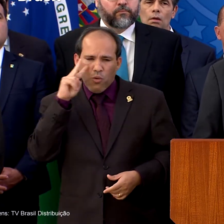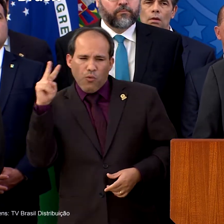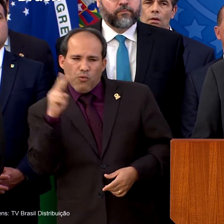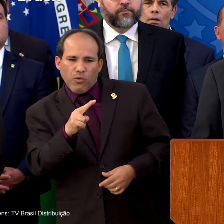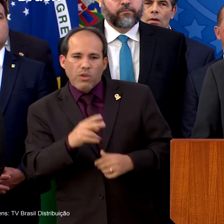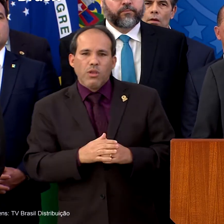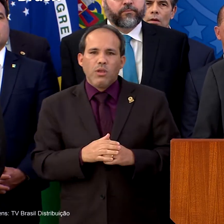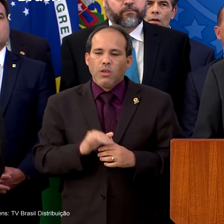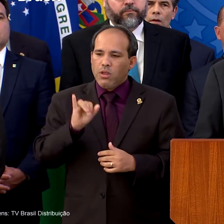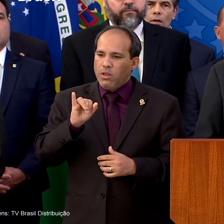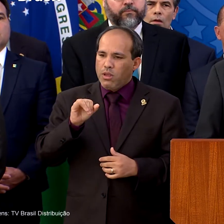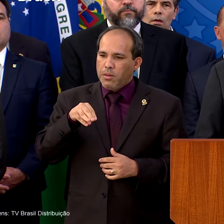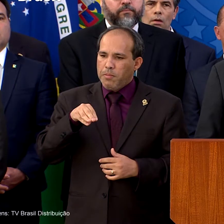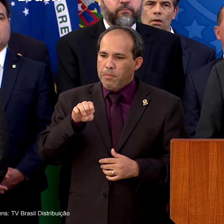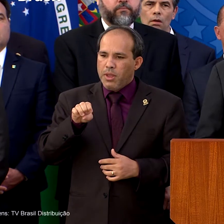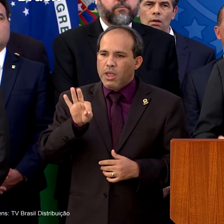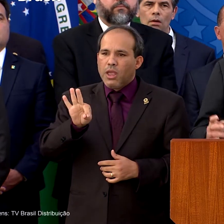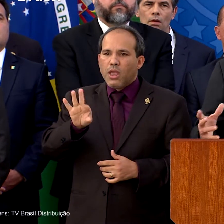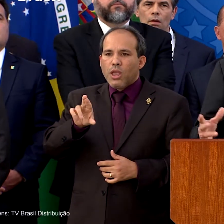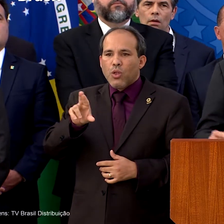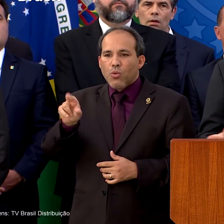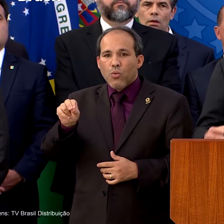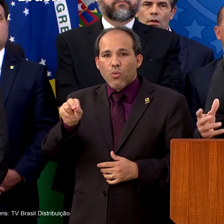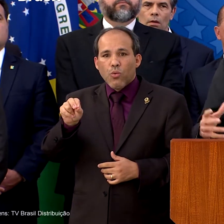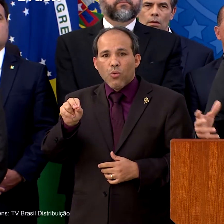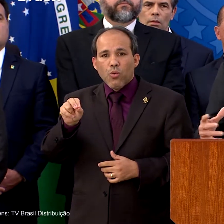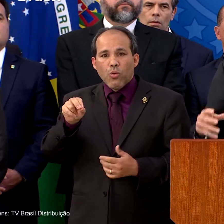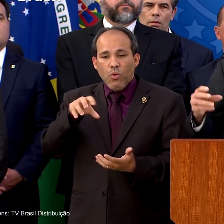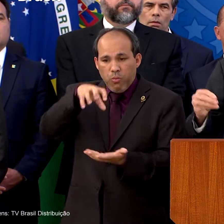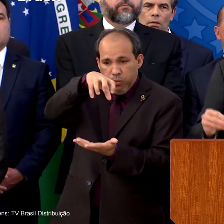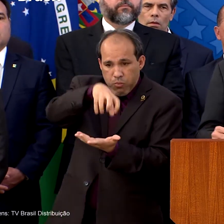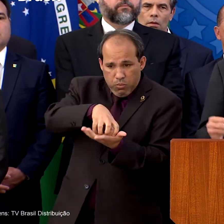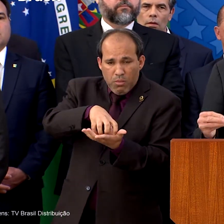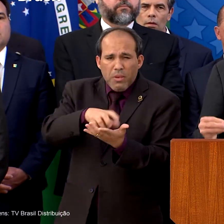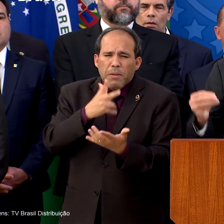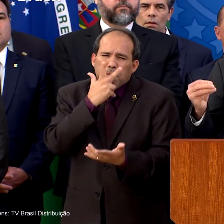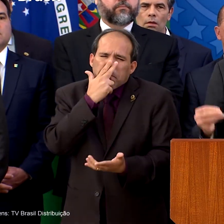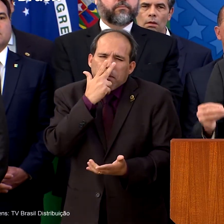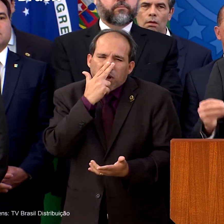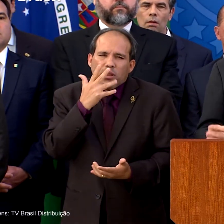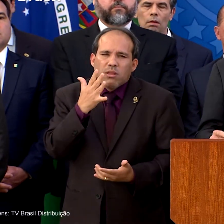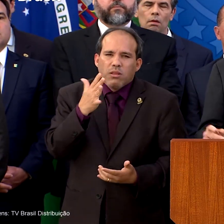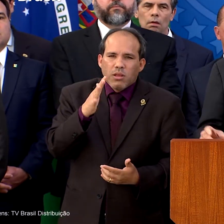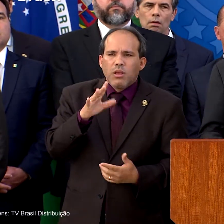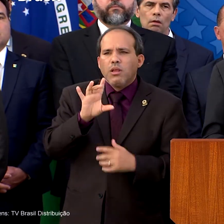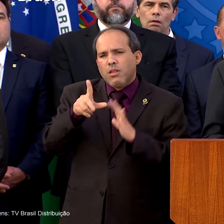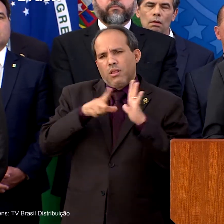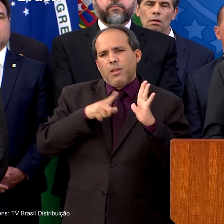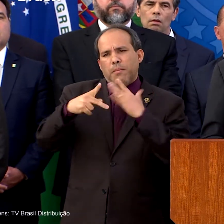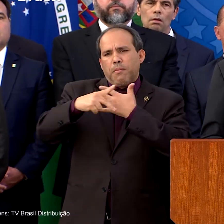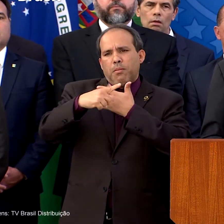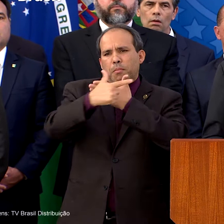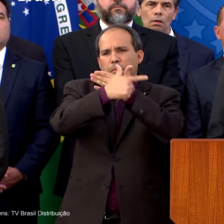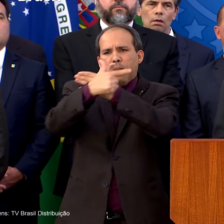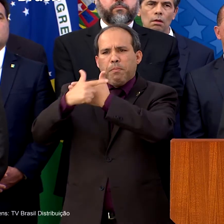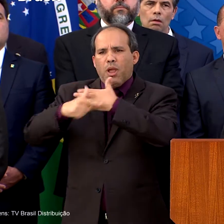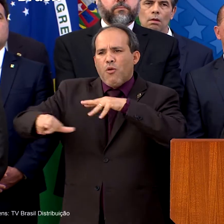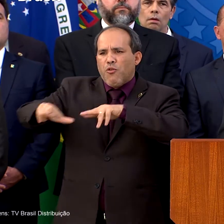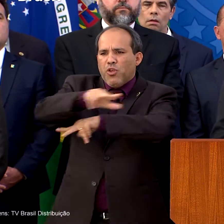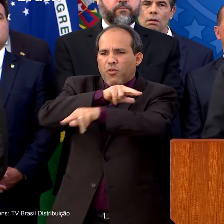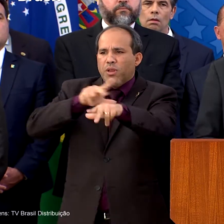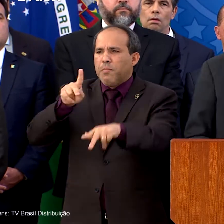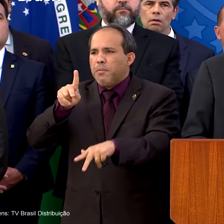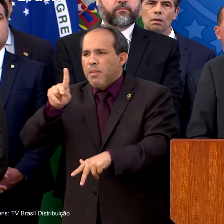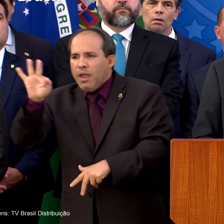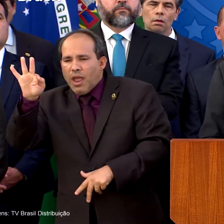que o inmetro o que é um órgão parecido até logicamente cada um na sua função a polícia